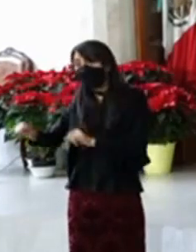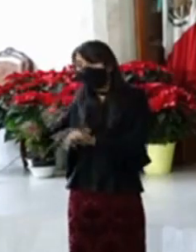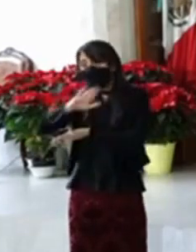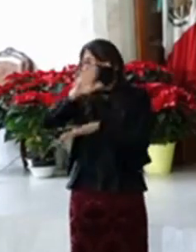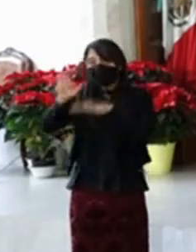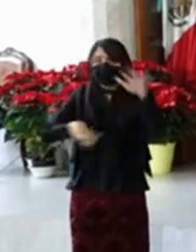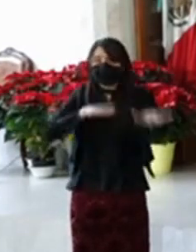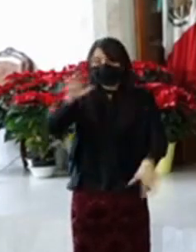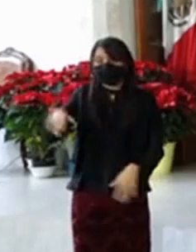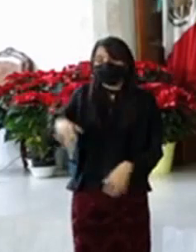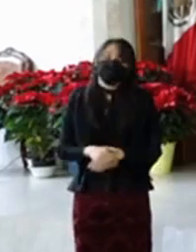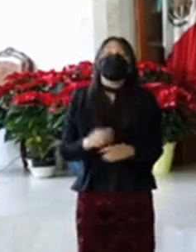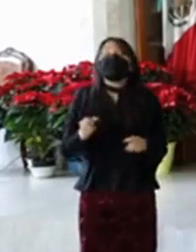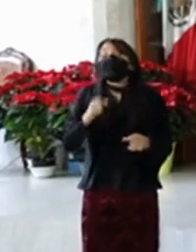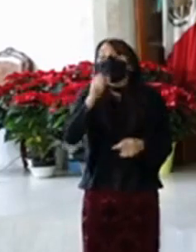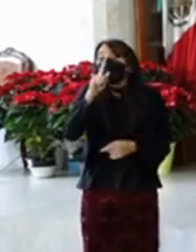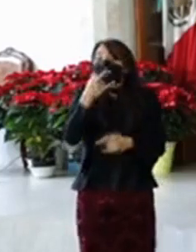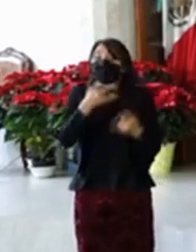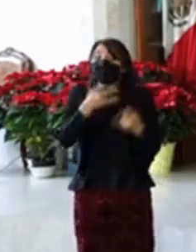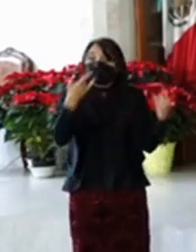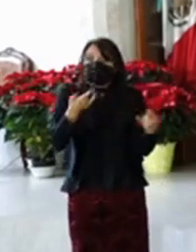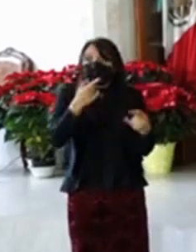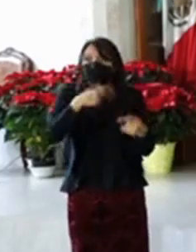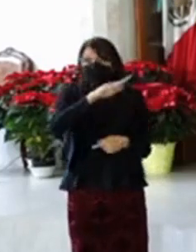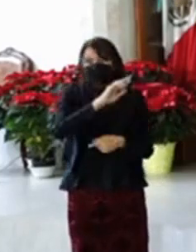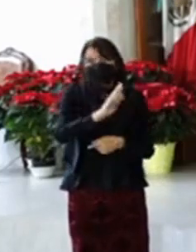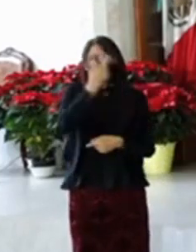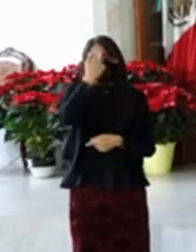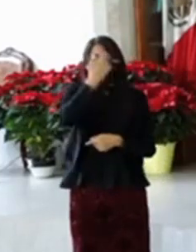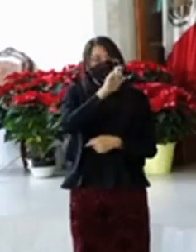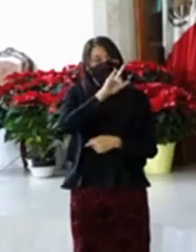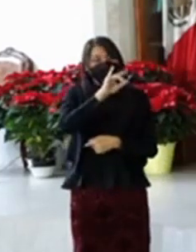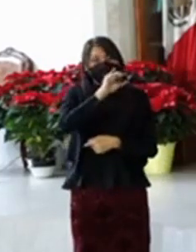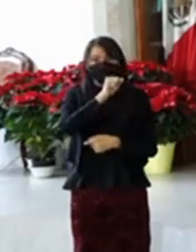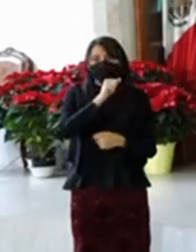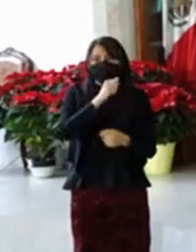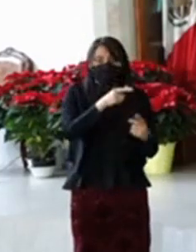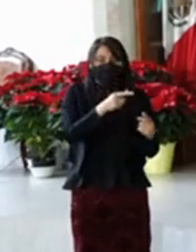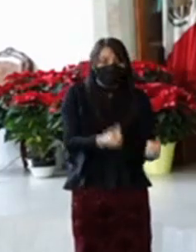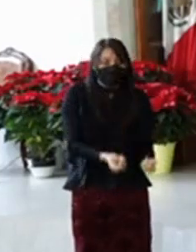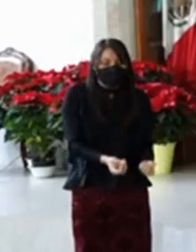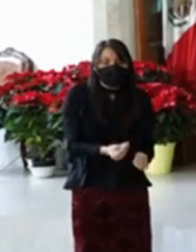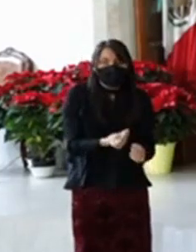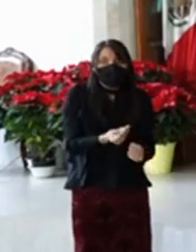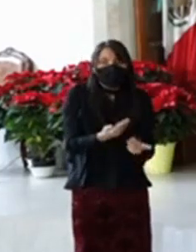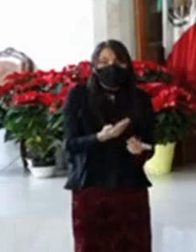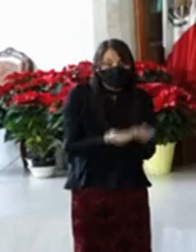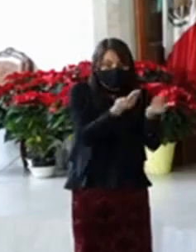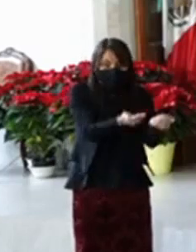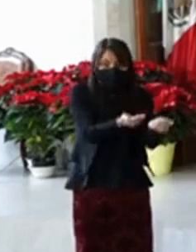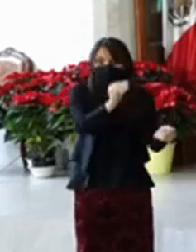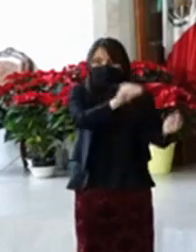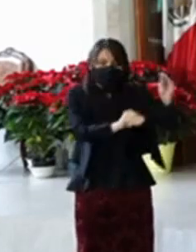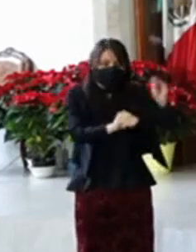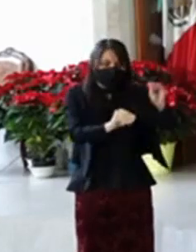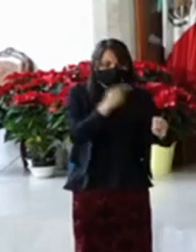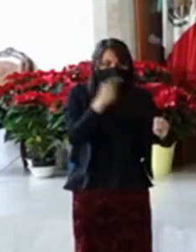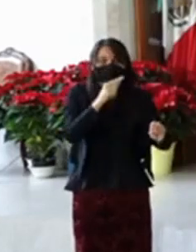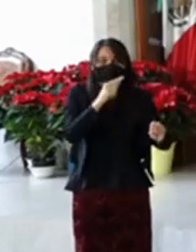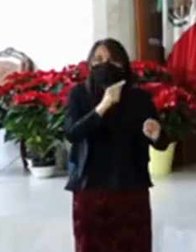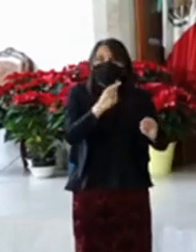Elías, allá en el Carmelo, tuvo esa fuerte batalla